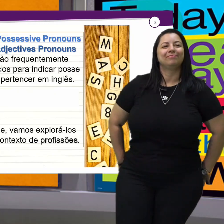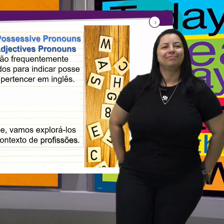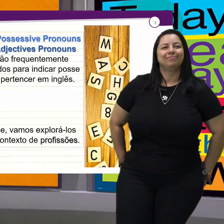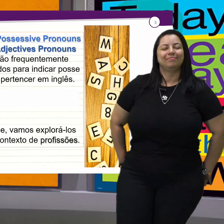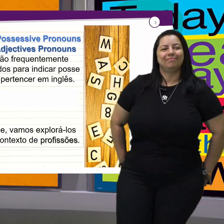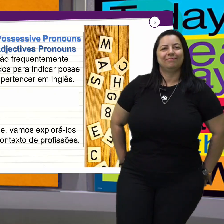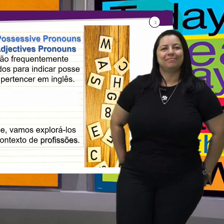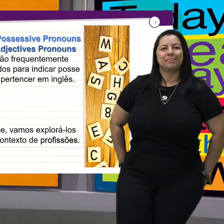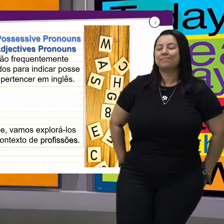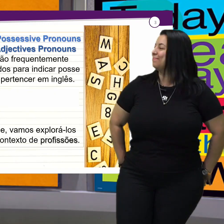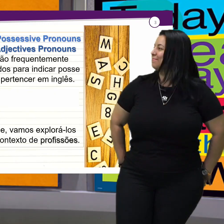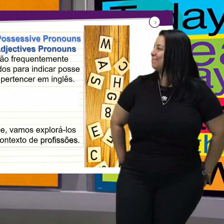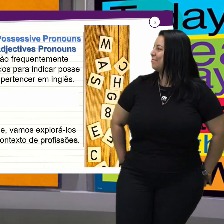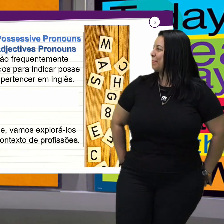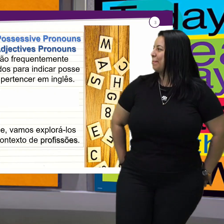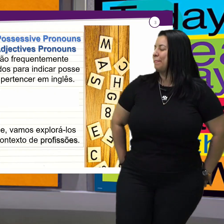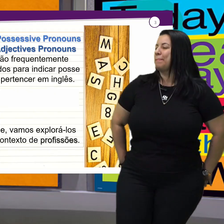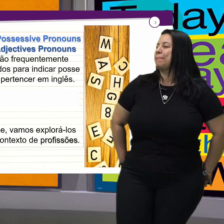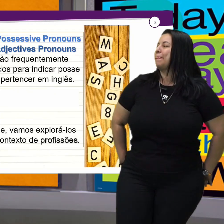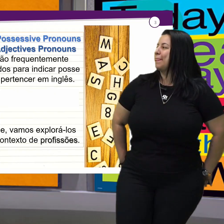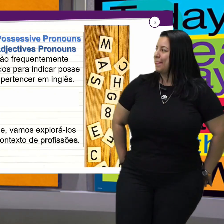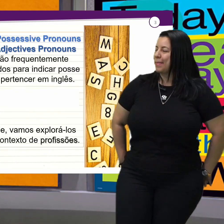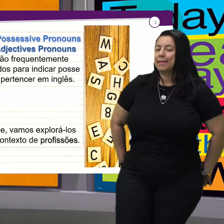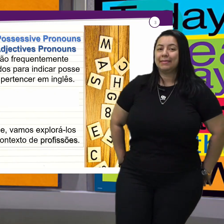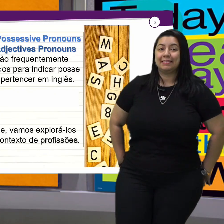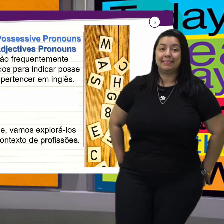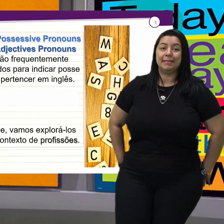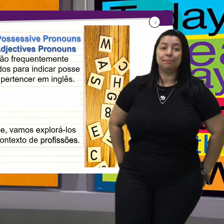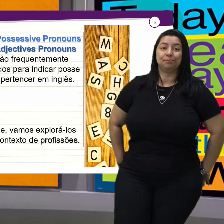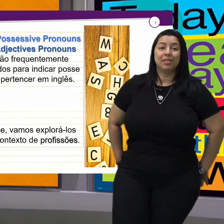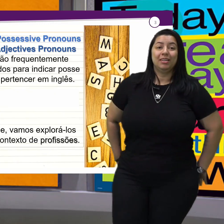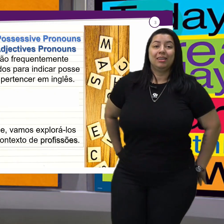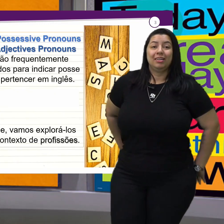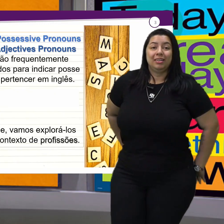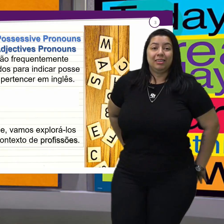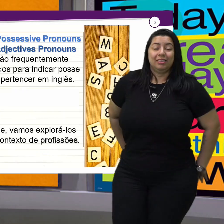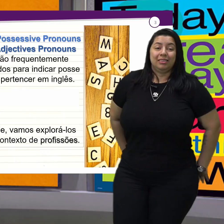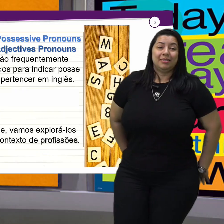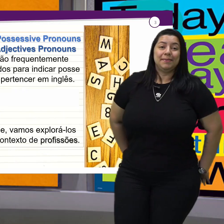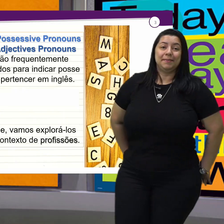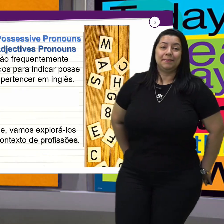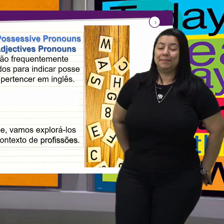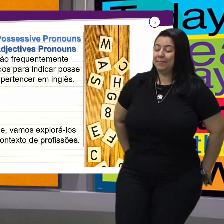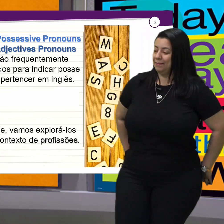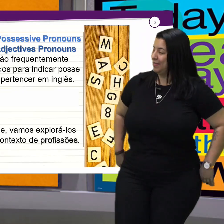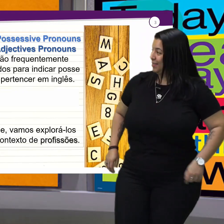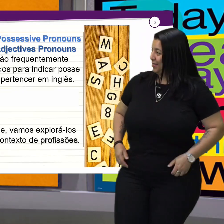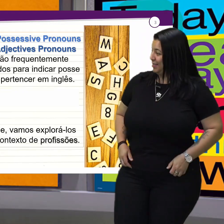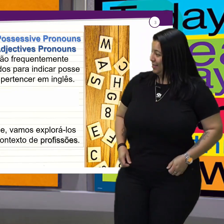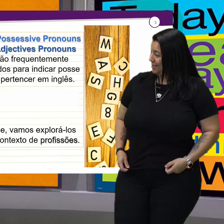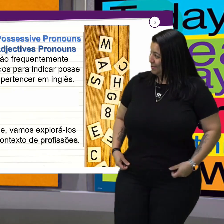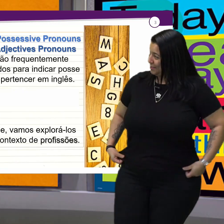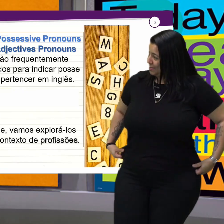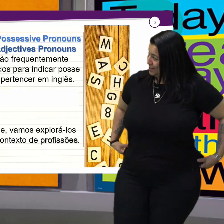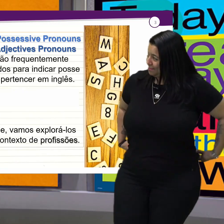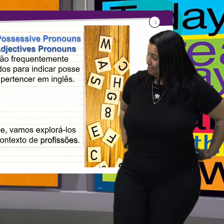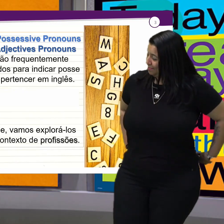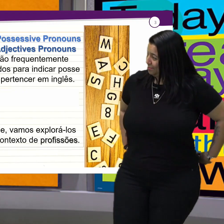forma de indicar posse. A gente tem outros casos de posse no inglês, né, teacher? Sim. O famoso caso aí genitivo, a gente tem